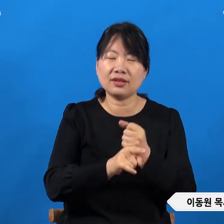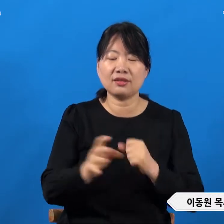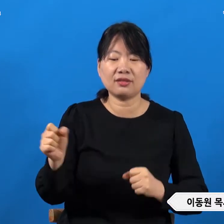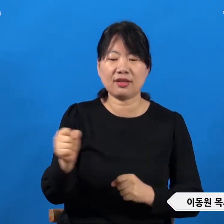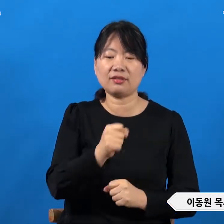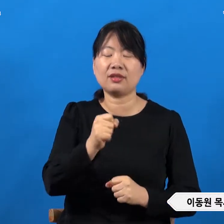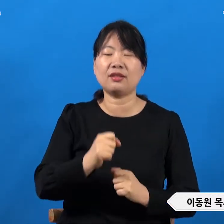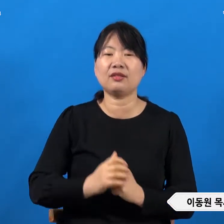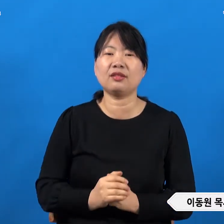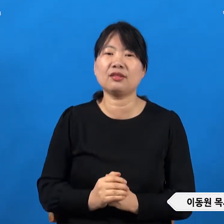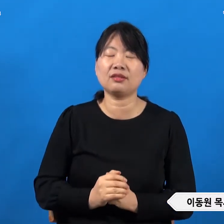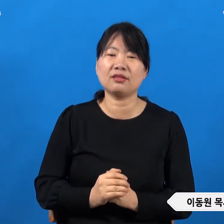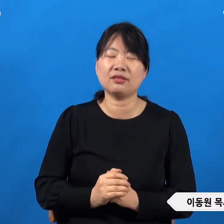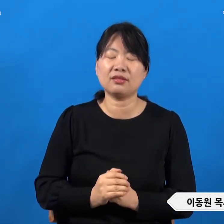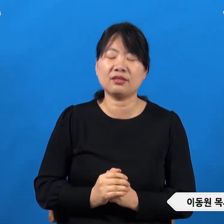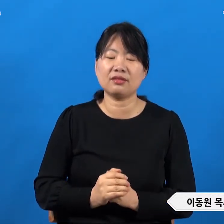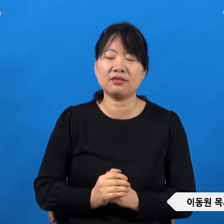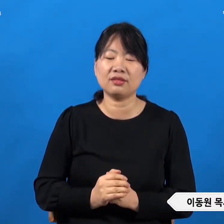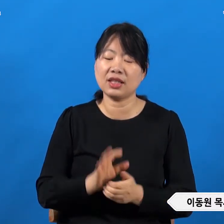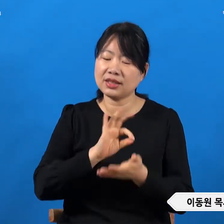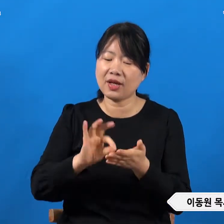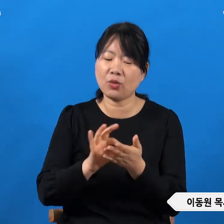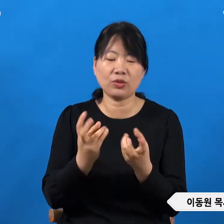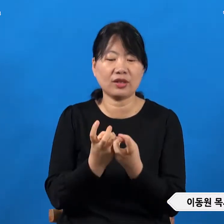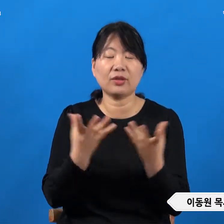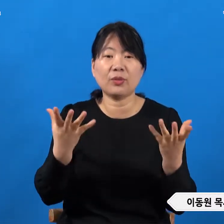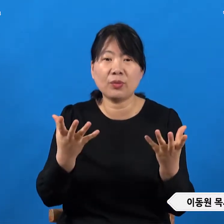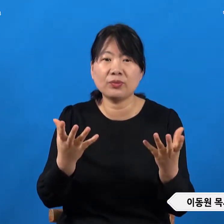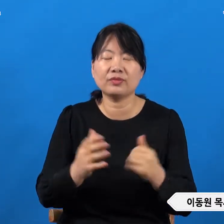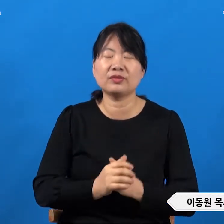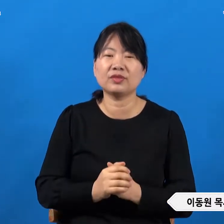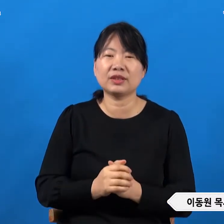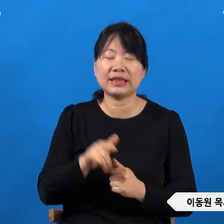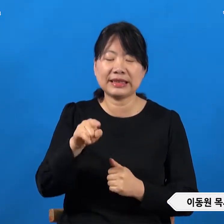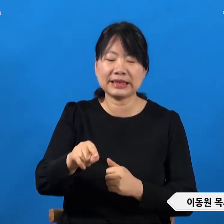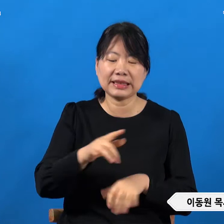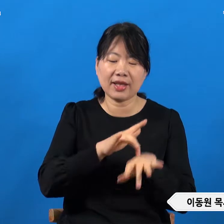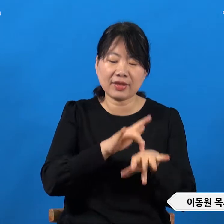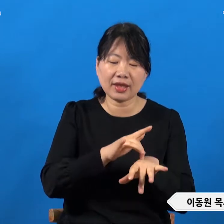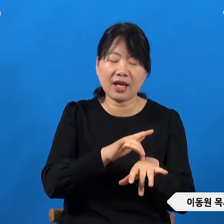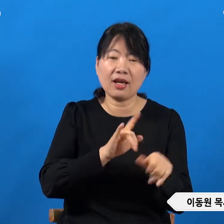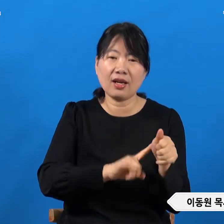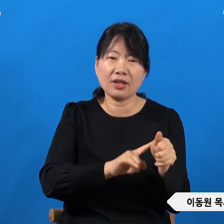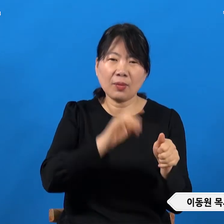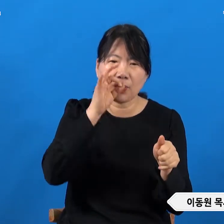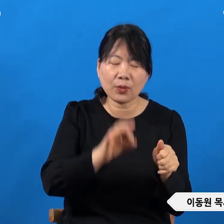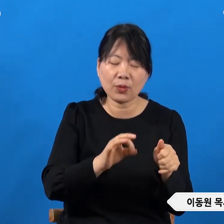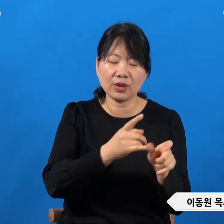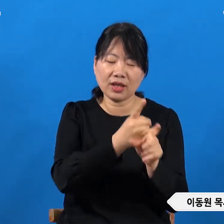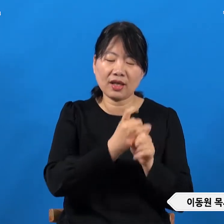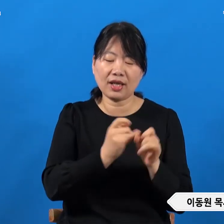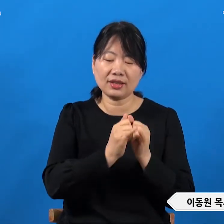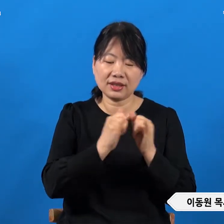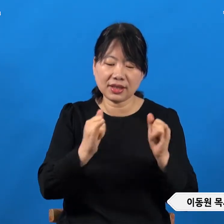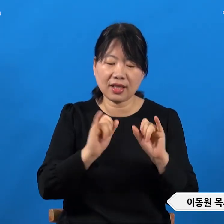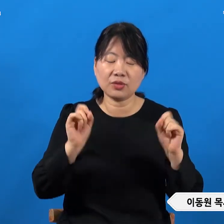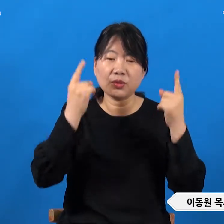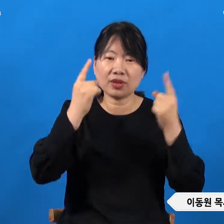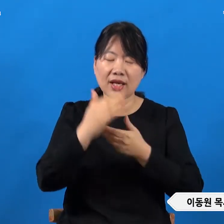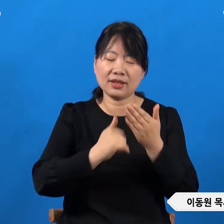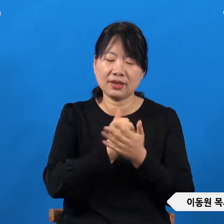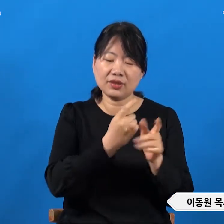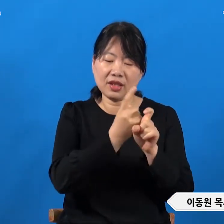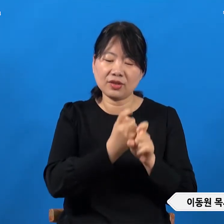뜻을 갖고 있습니다. 어떻게 사용되든 이 사탄 마귀는 대적하는 자이고